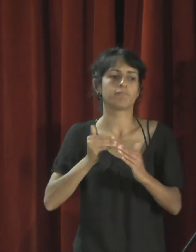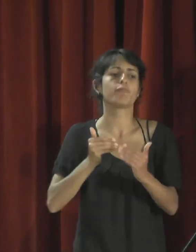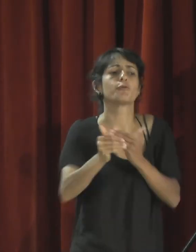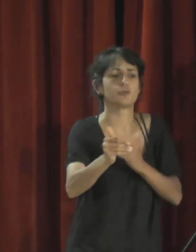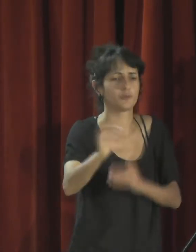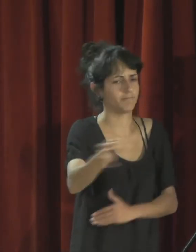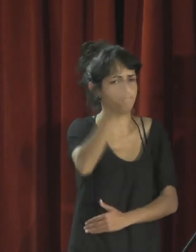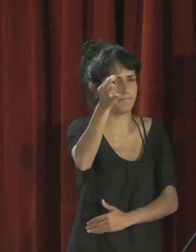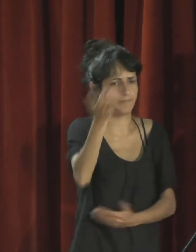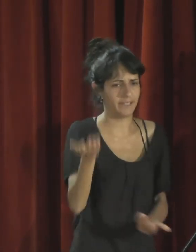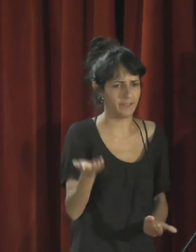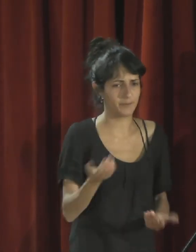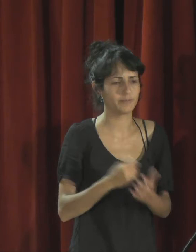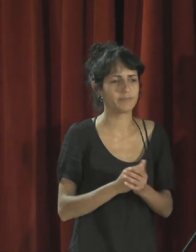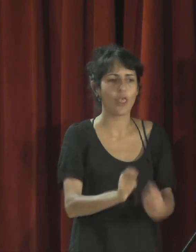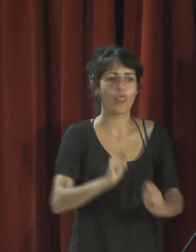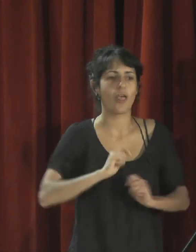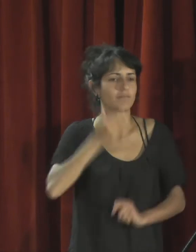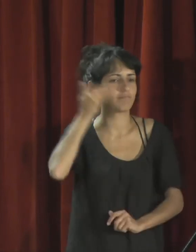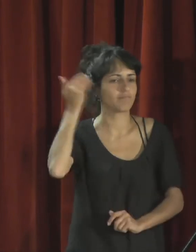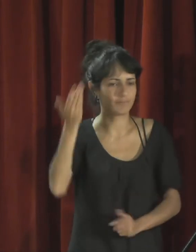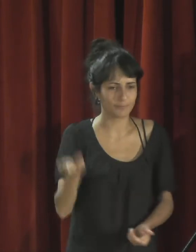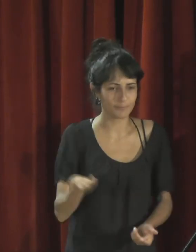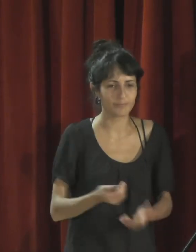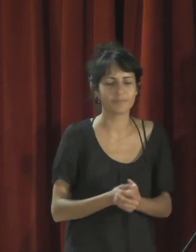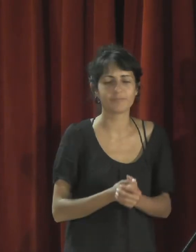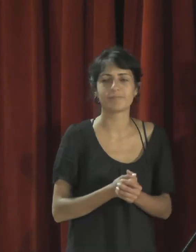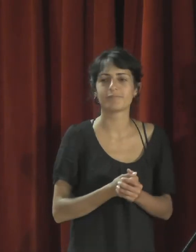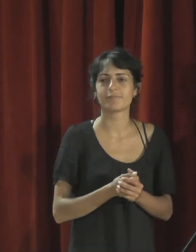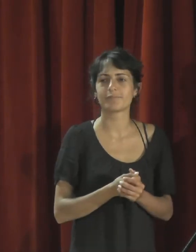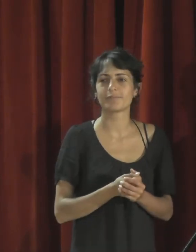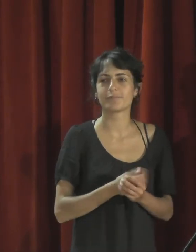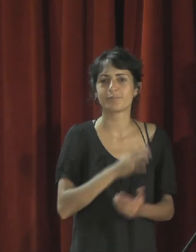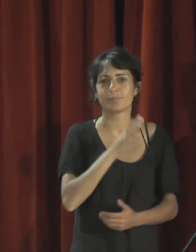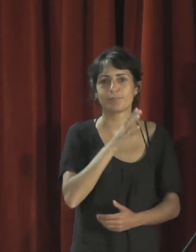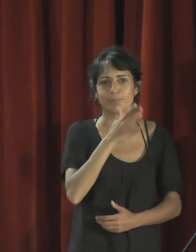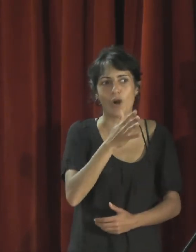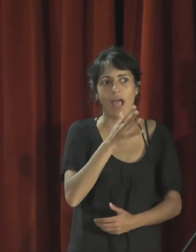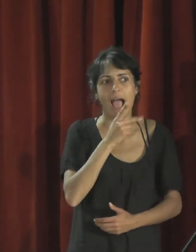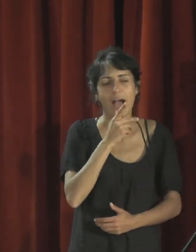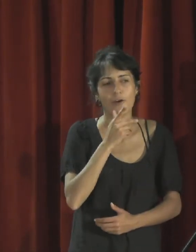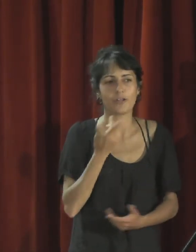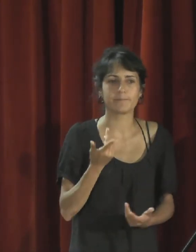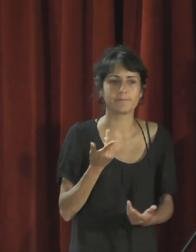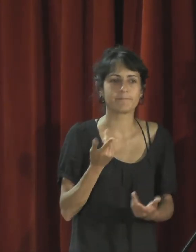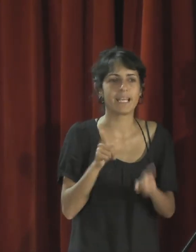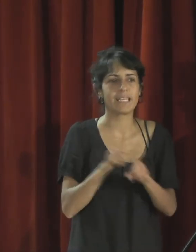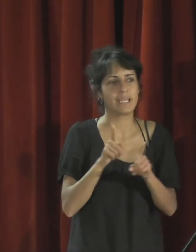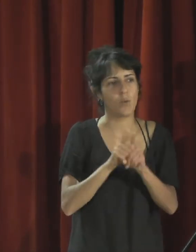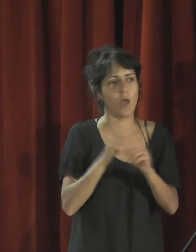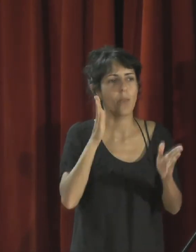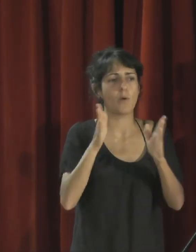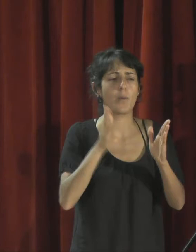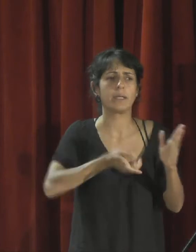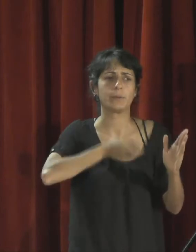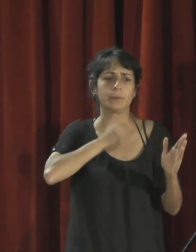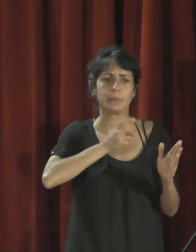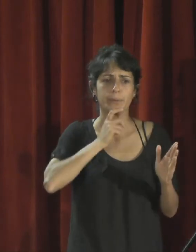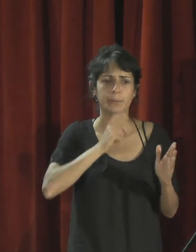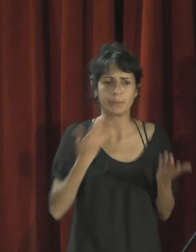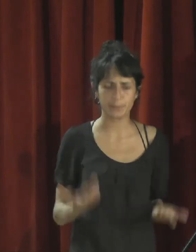a bailar, porque nestes momentos nos que parece que o fanatismo e a barbarie está gañando a batalla, pois é moi